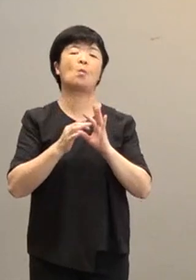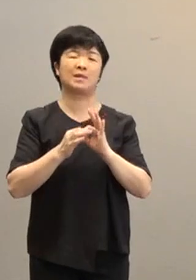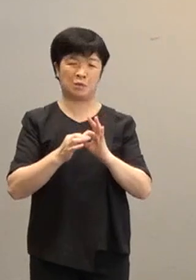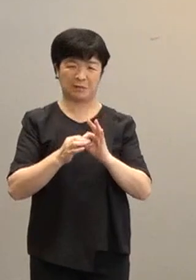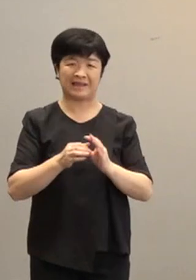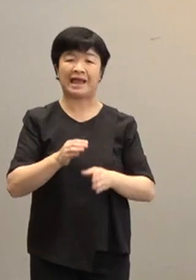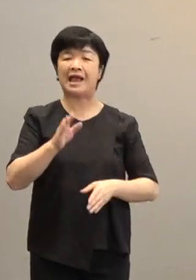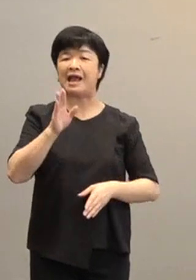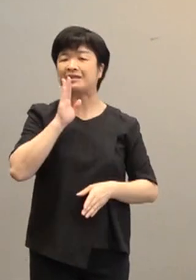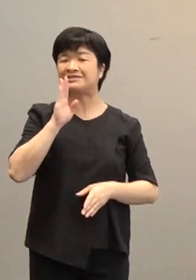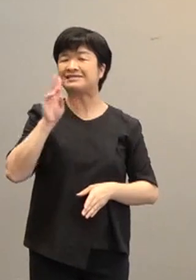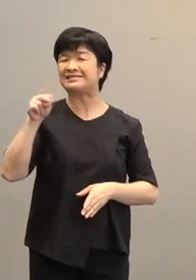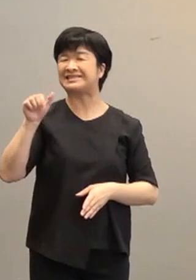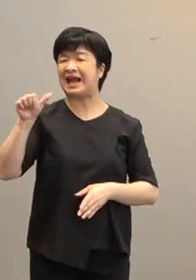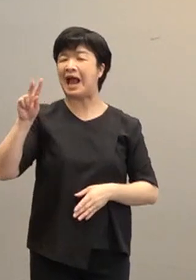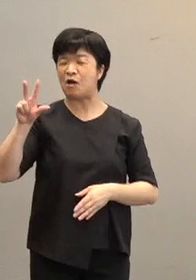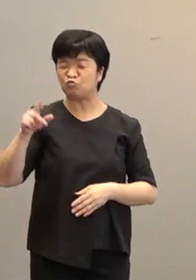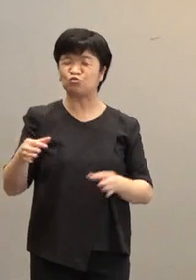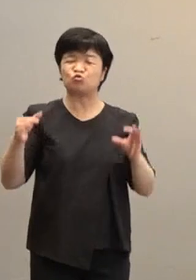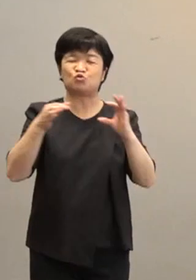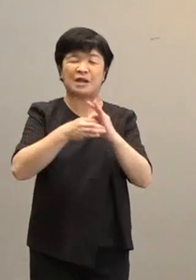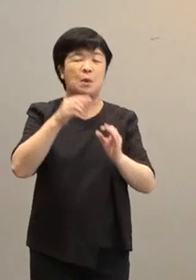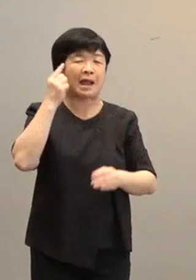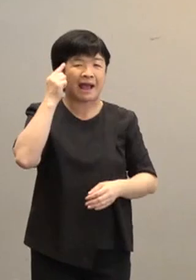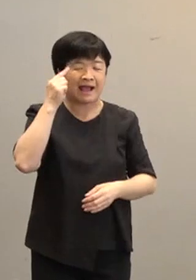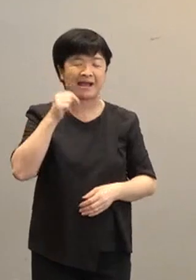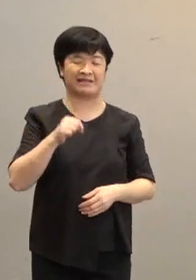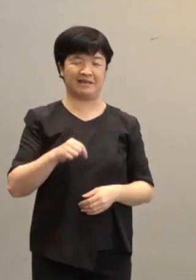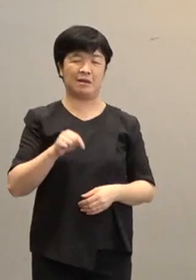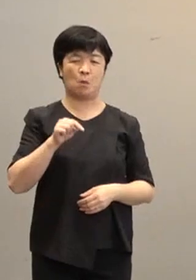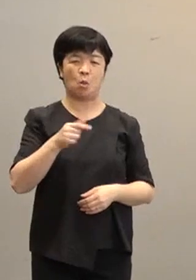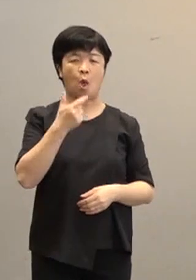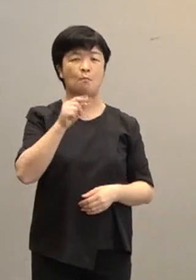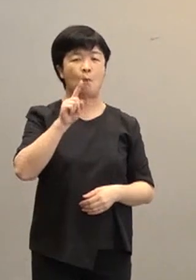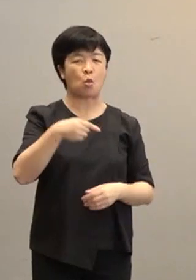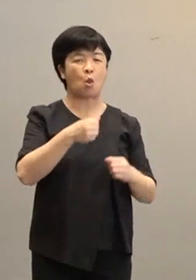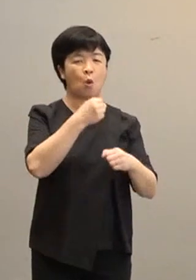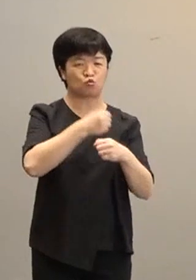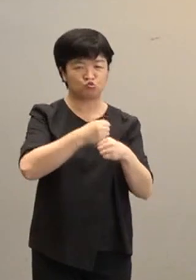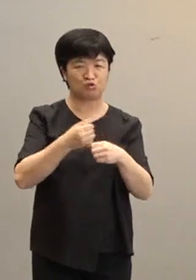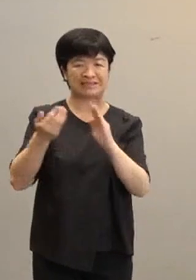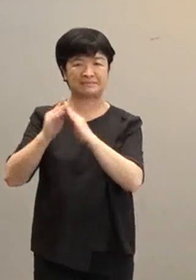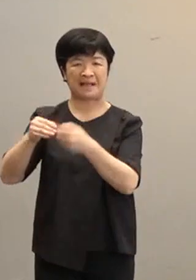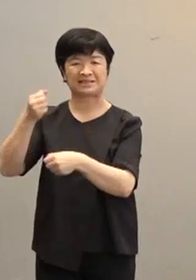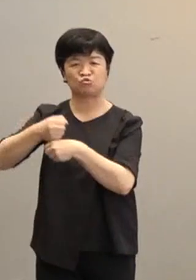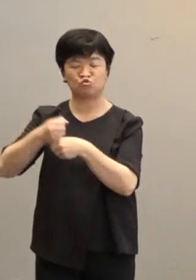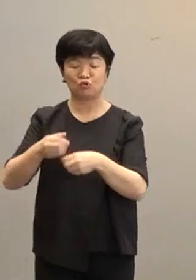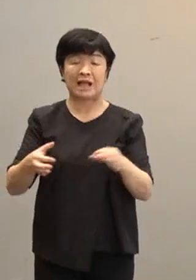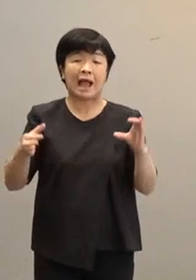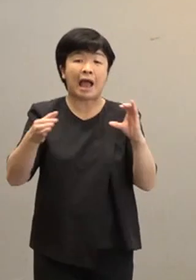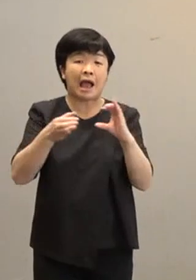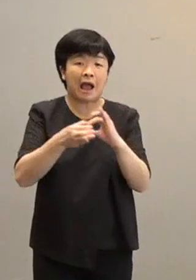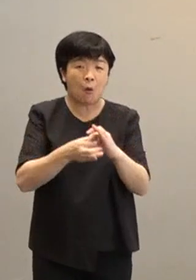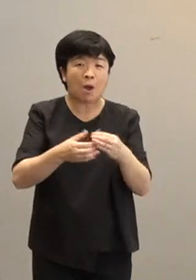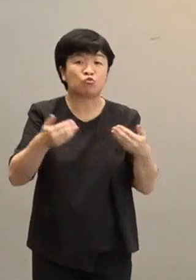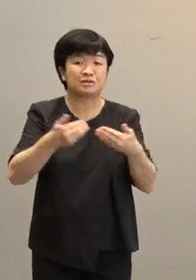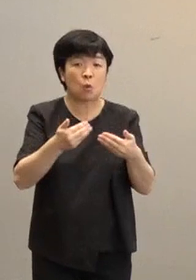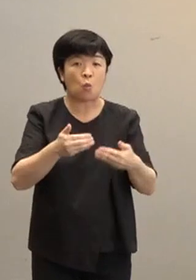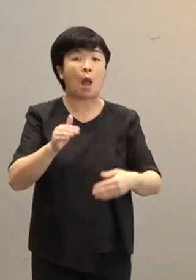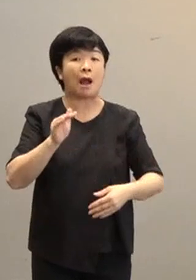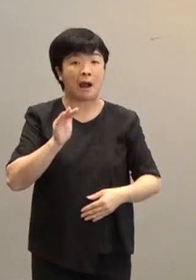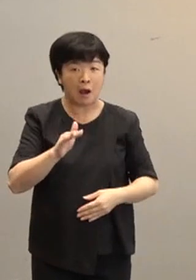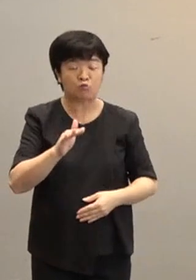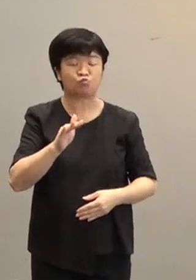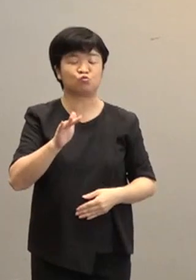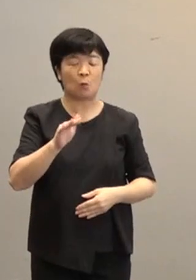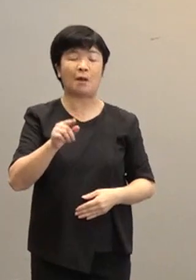りを感じていただいて、こういうものづくり、まちづくりに関わる仕事なんだということをですね、自